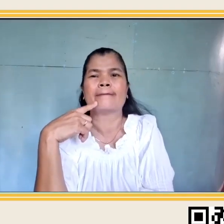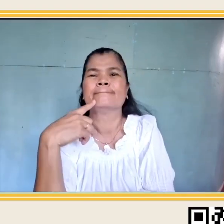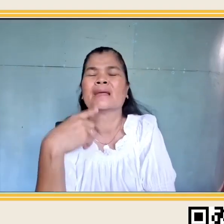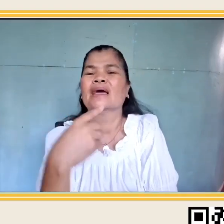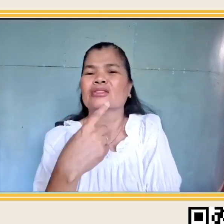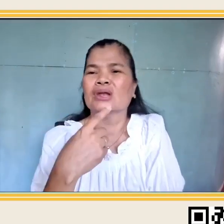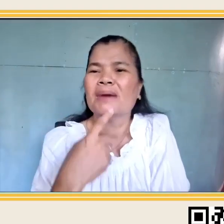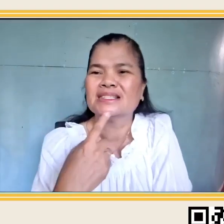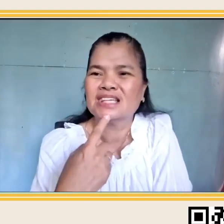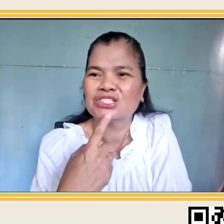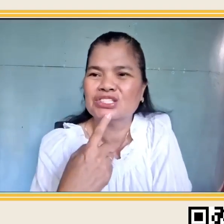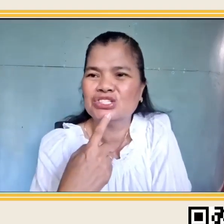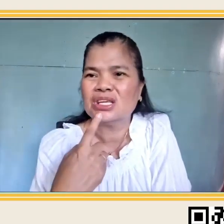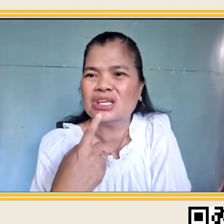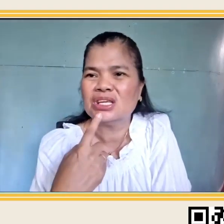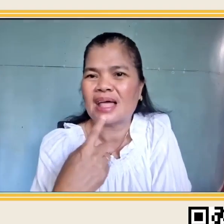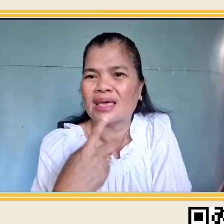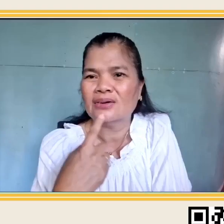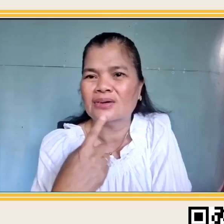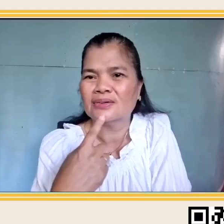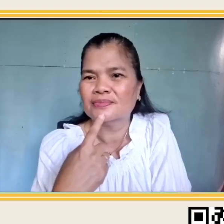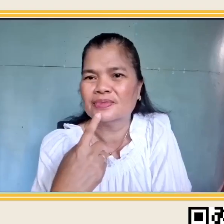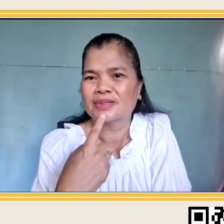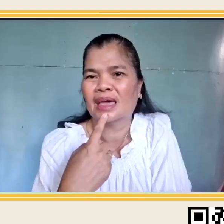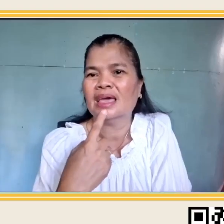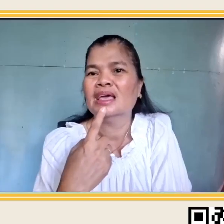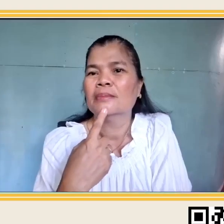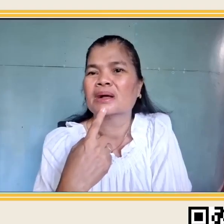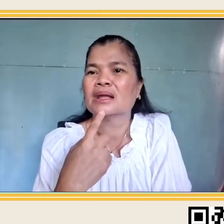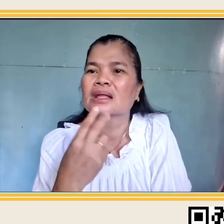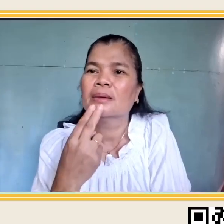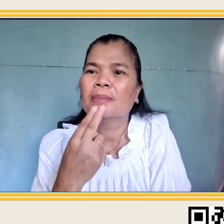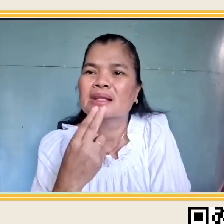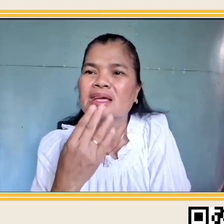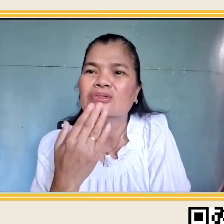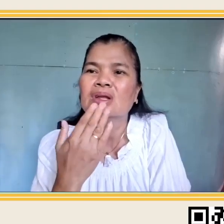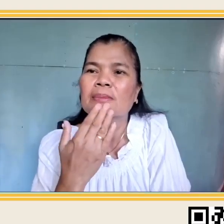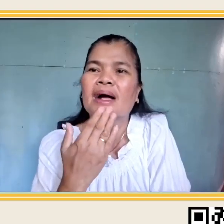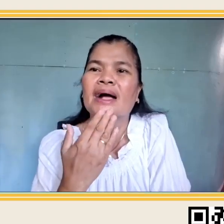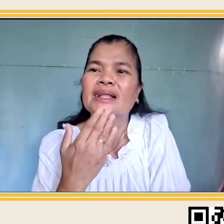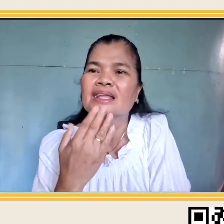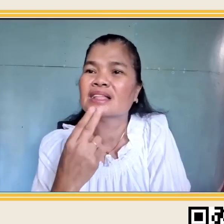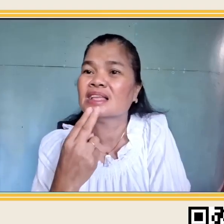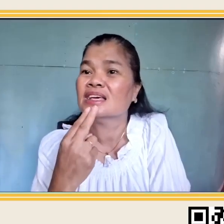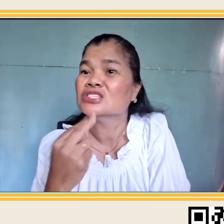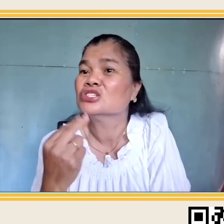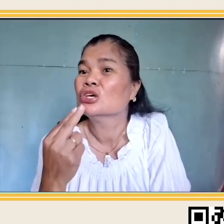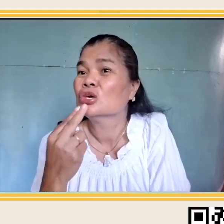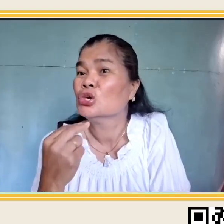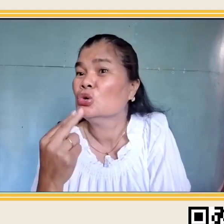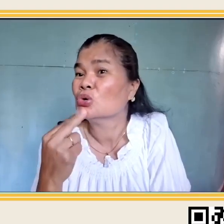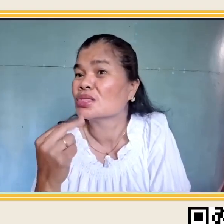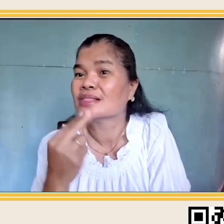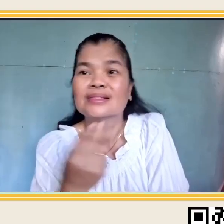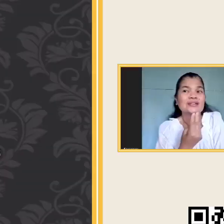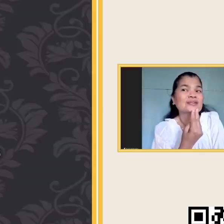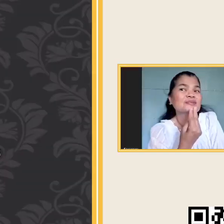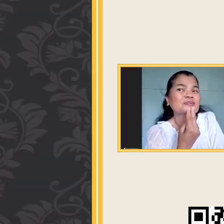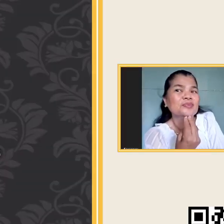tama. Ito naman, sa chin naman tayo. Okay, pag dito naman, that is